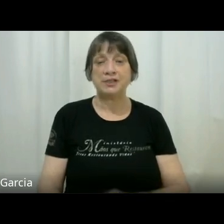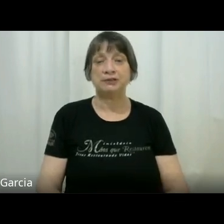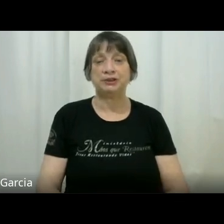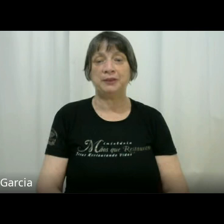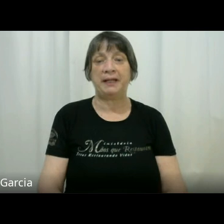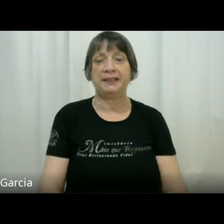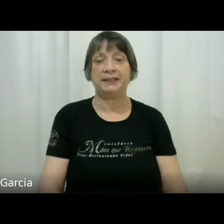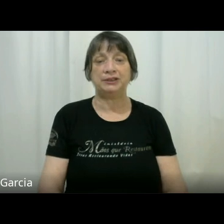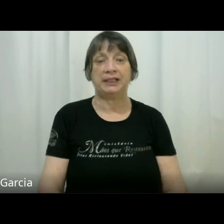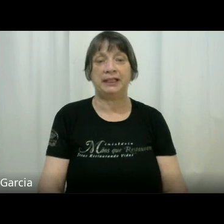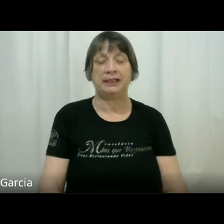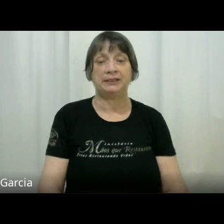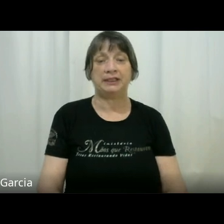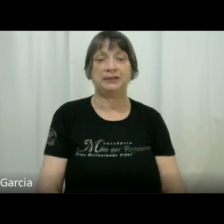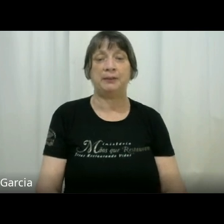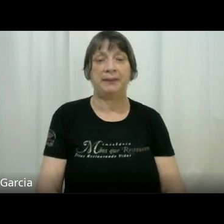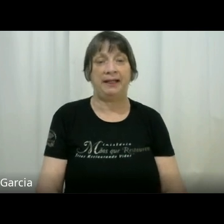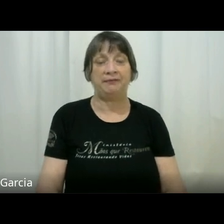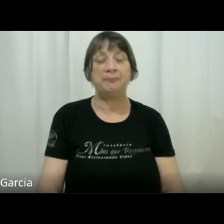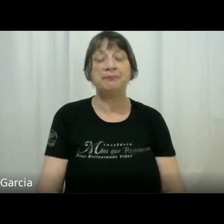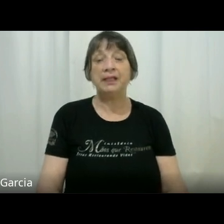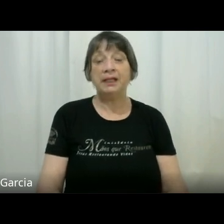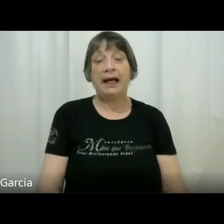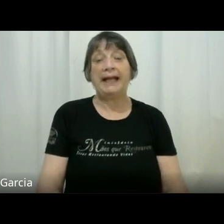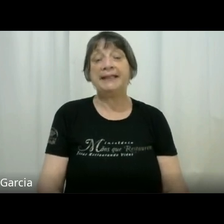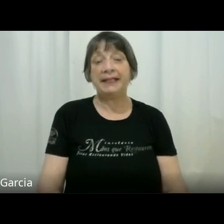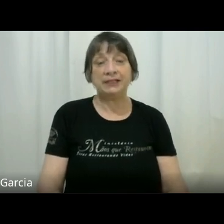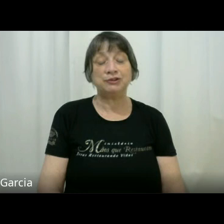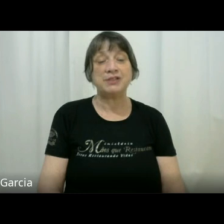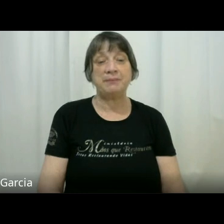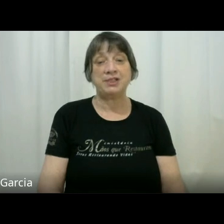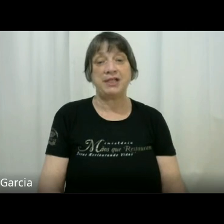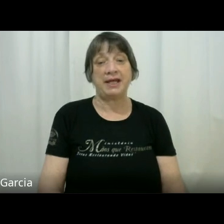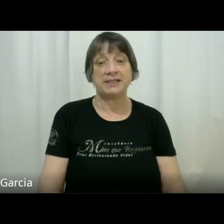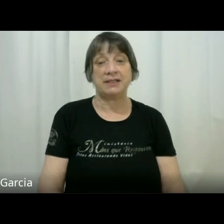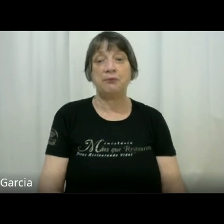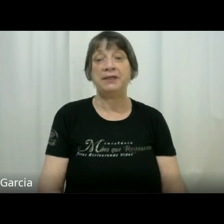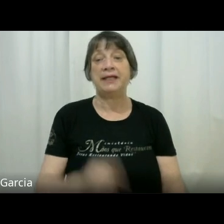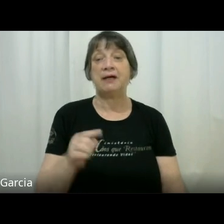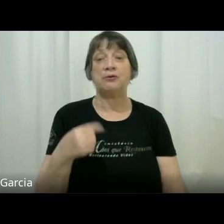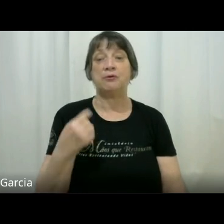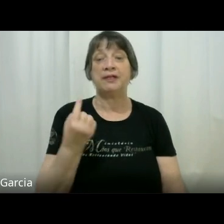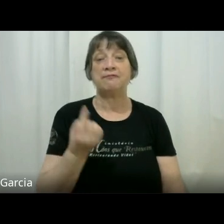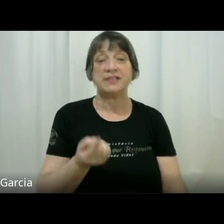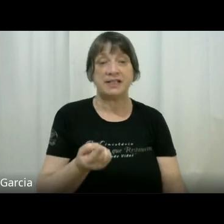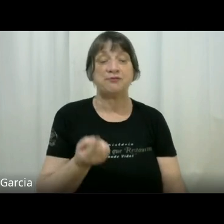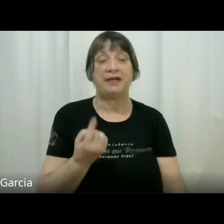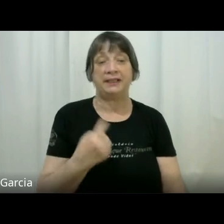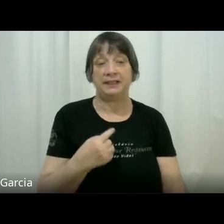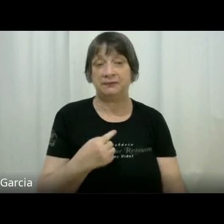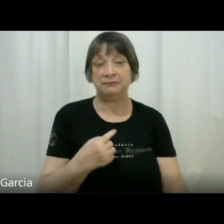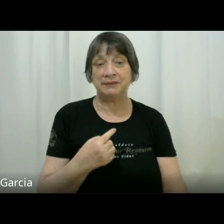só um instantinho, Maria, que eu já lhe dou a palavra. A ideia era justamente essa. O que